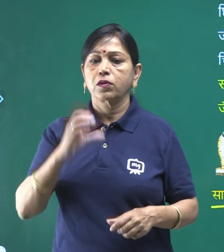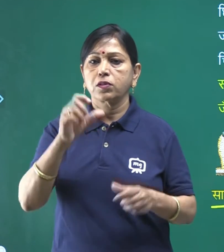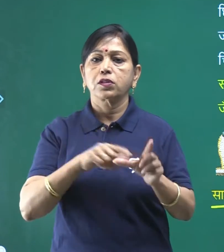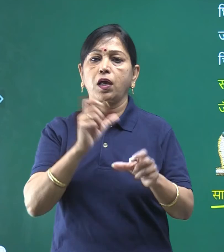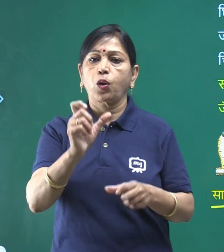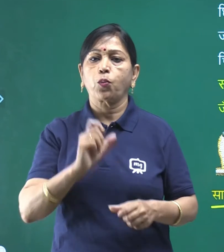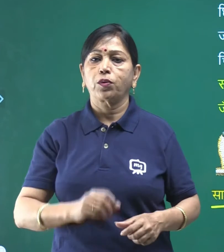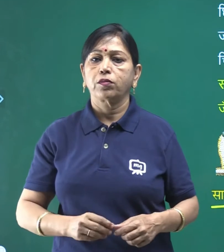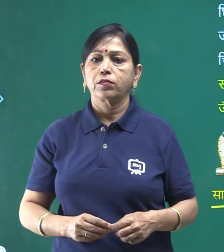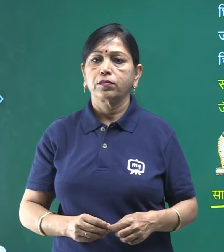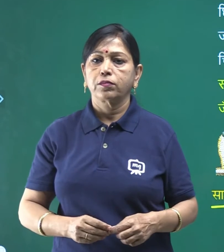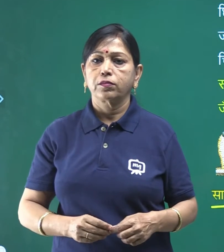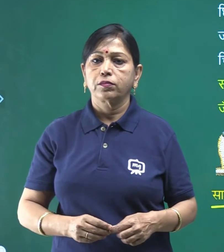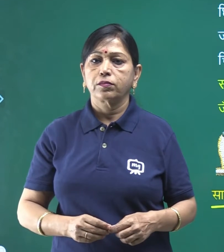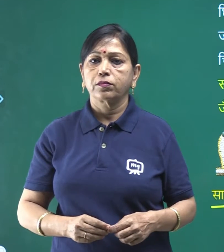साइकोन,